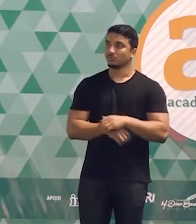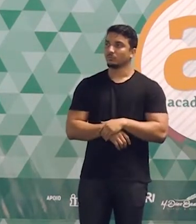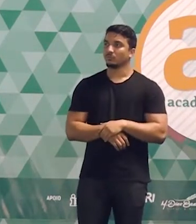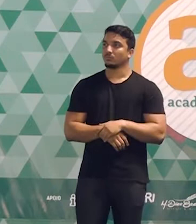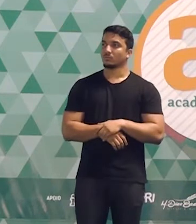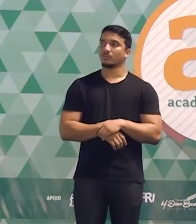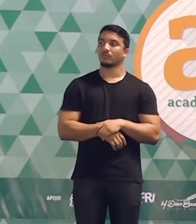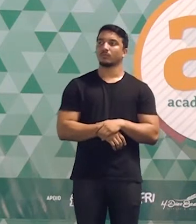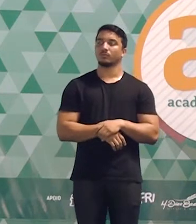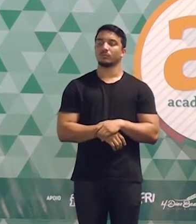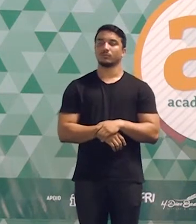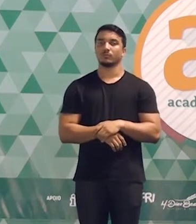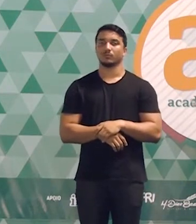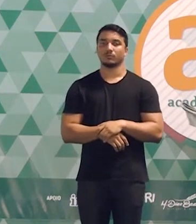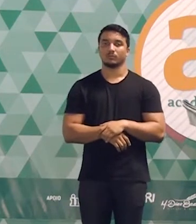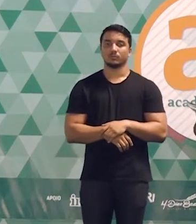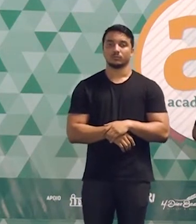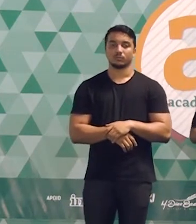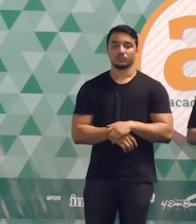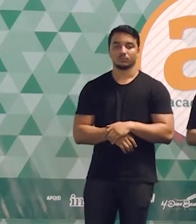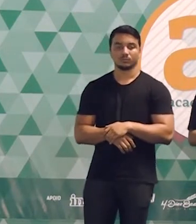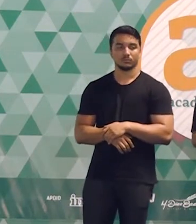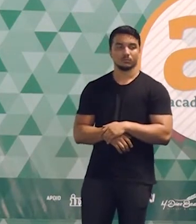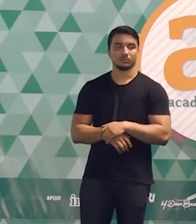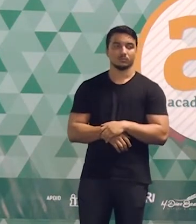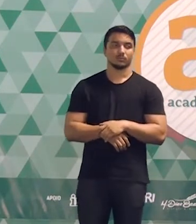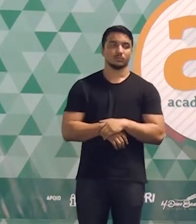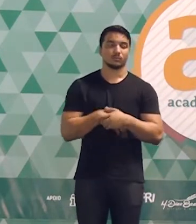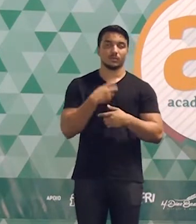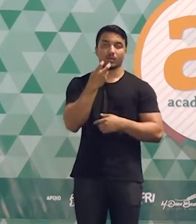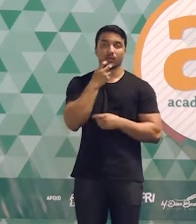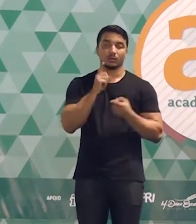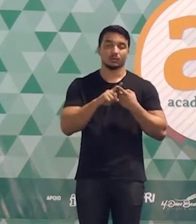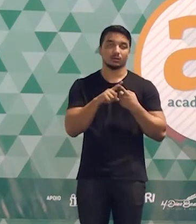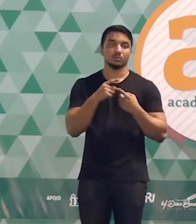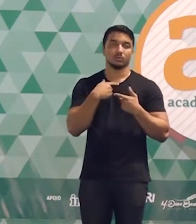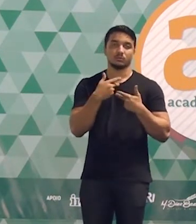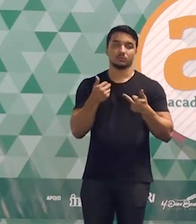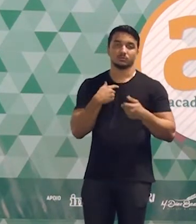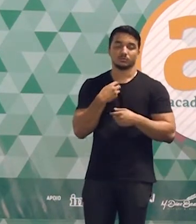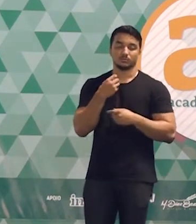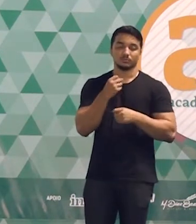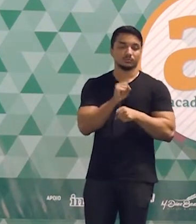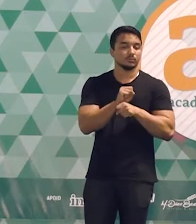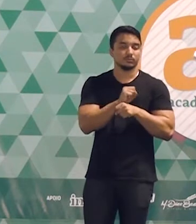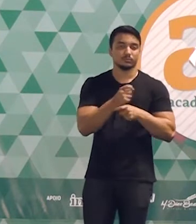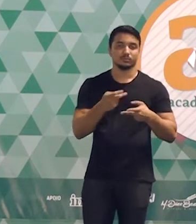trazer seus recados ou mesmo vir aqui ao microfone cantar suas expectativas.